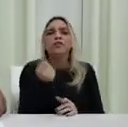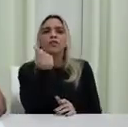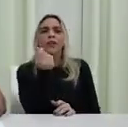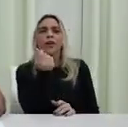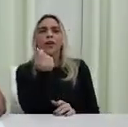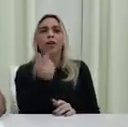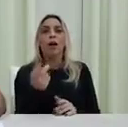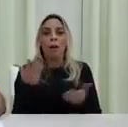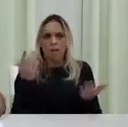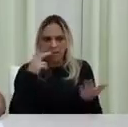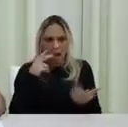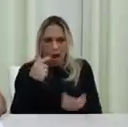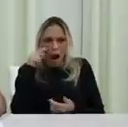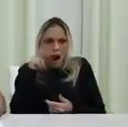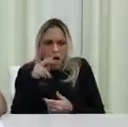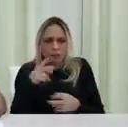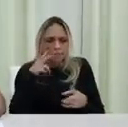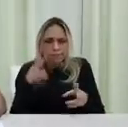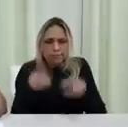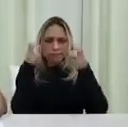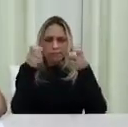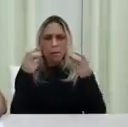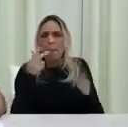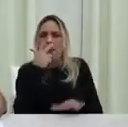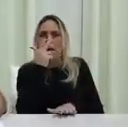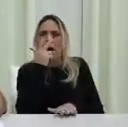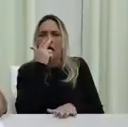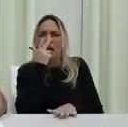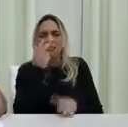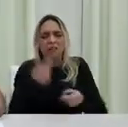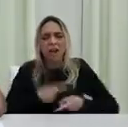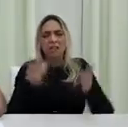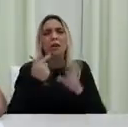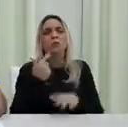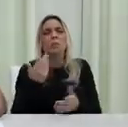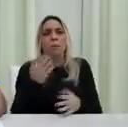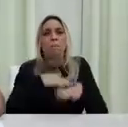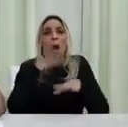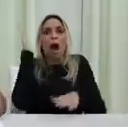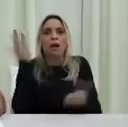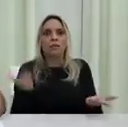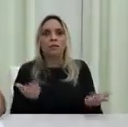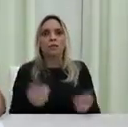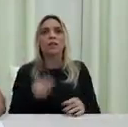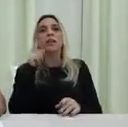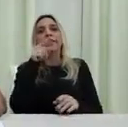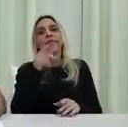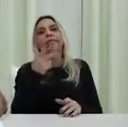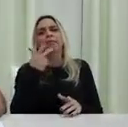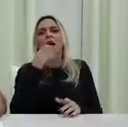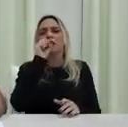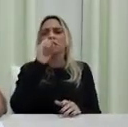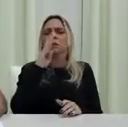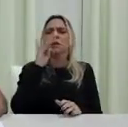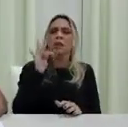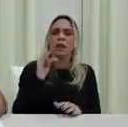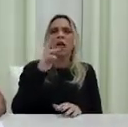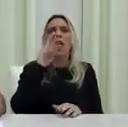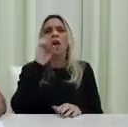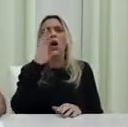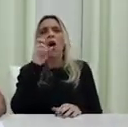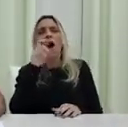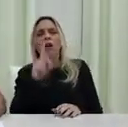está gastando mais. E mais ainda, eu não sei qual TV aqui, Record ou SBT, falou que nós gastamos mais do que com a Globo ainda.